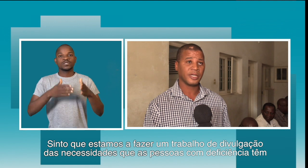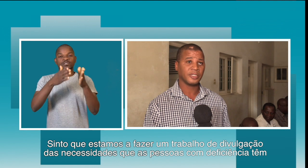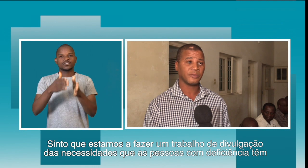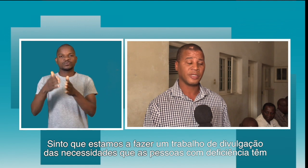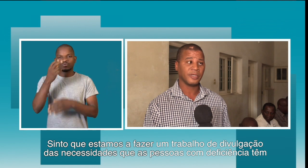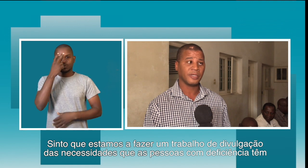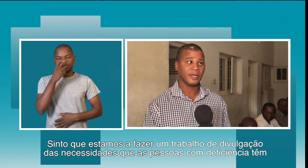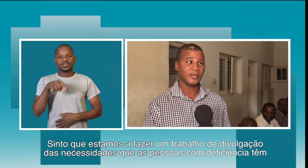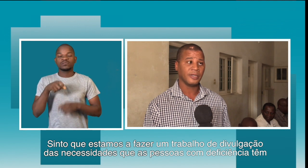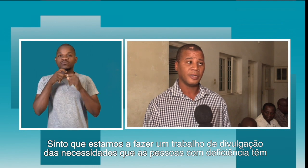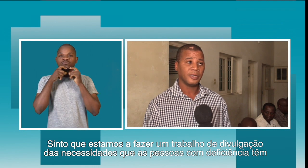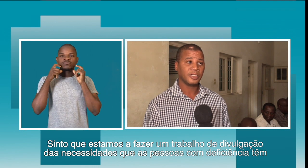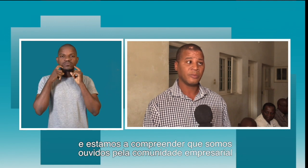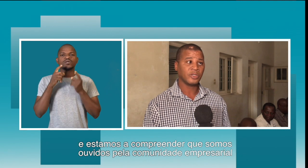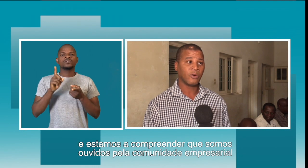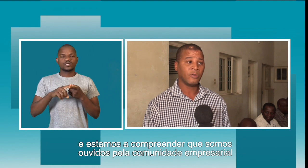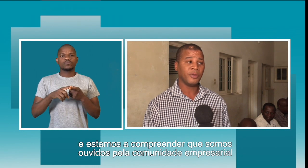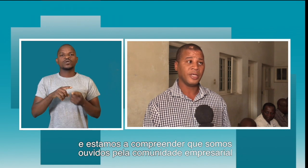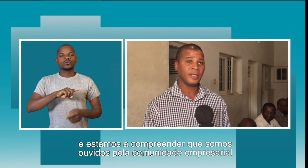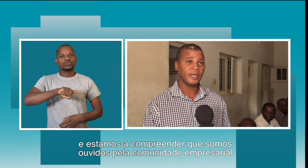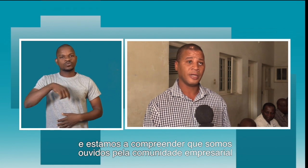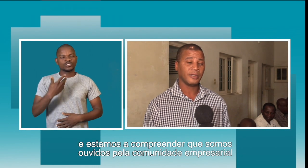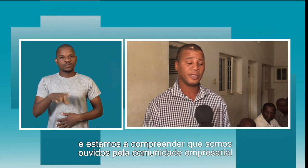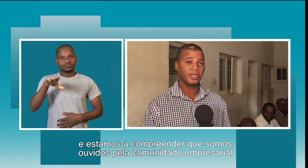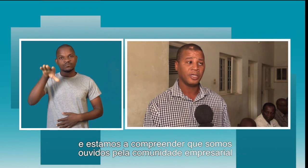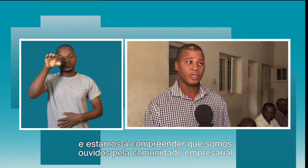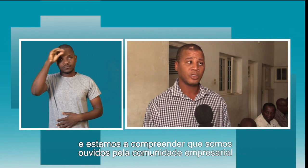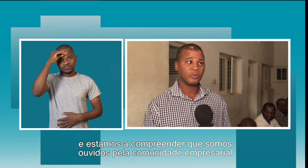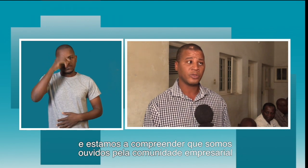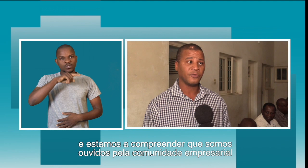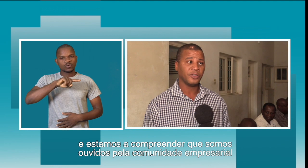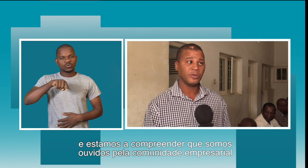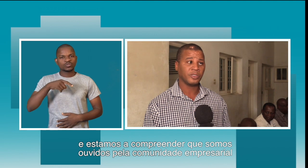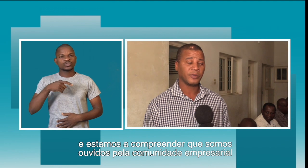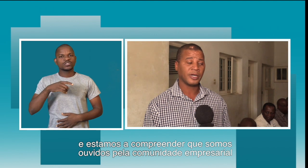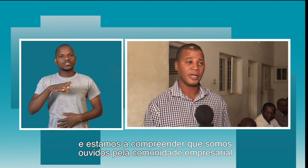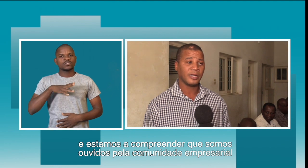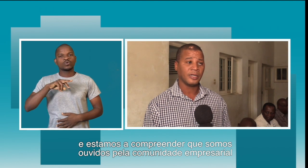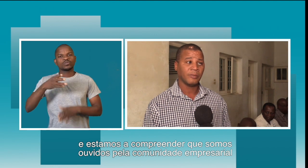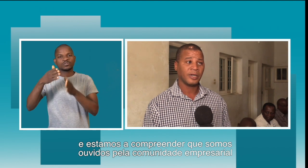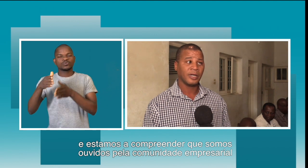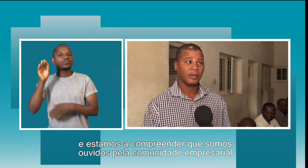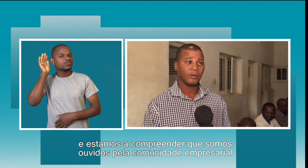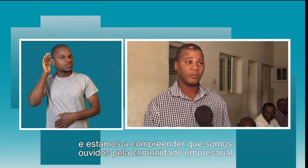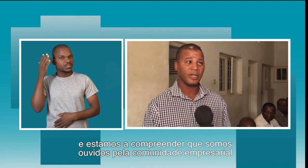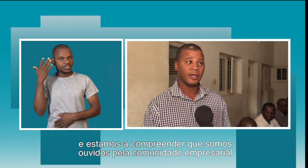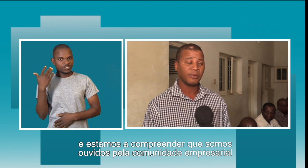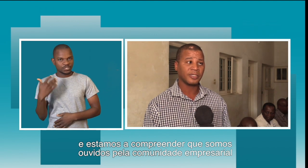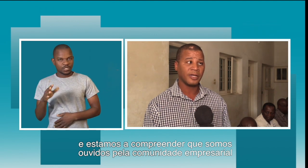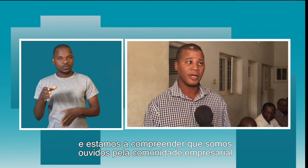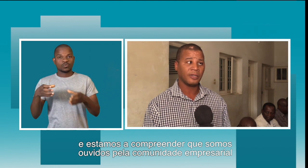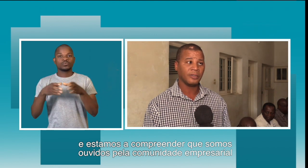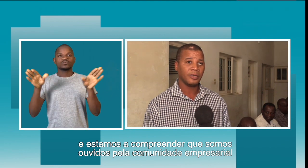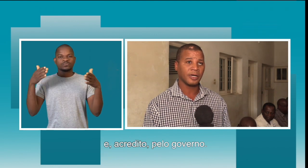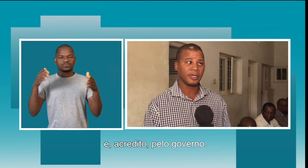as pessoas cegas em Moçambique têm. Estamos a compreender que somos ouvidos pela comunidade